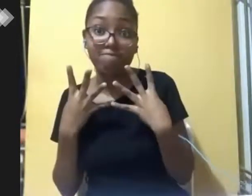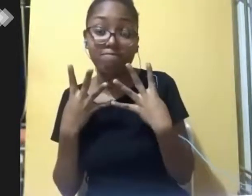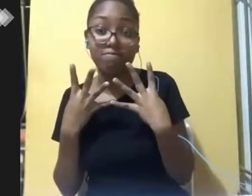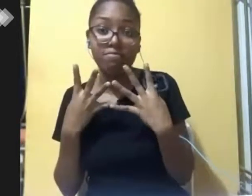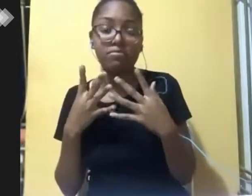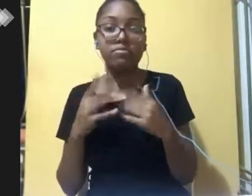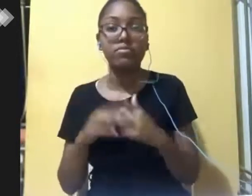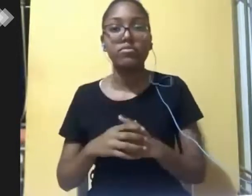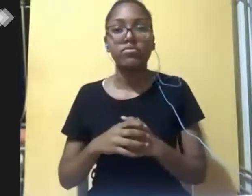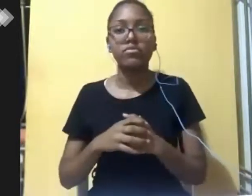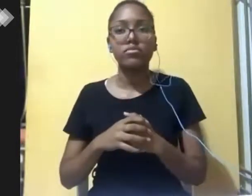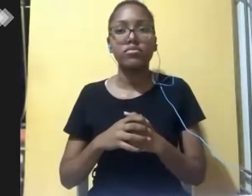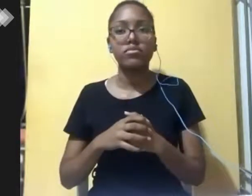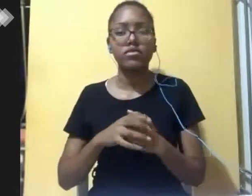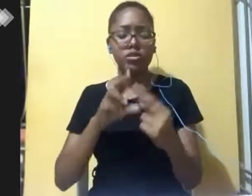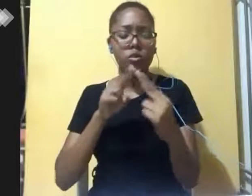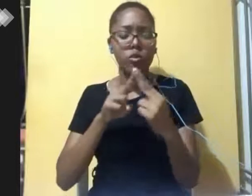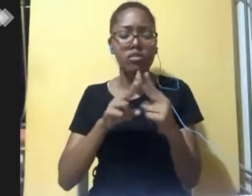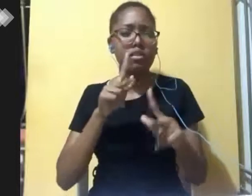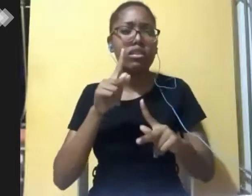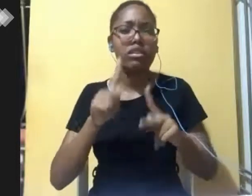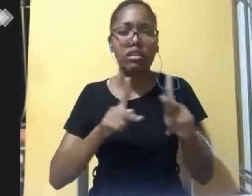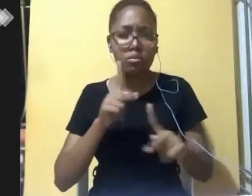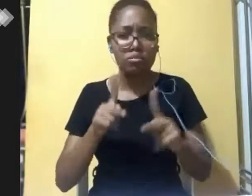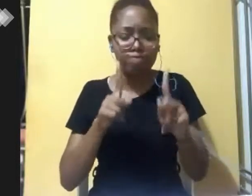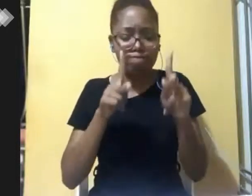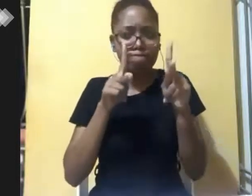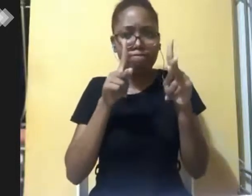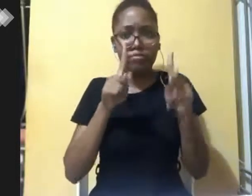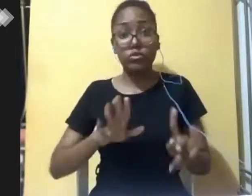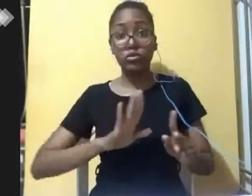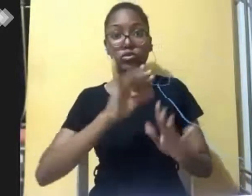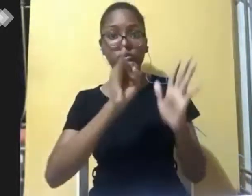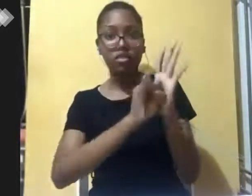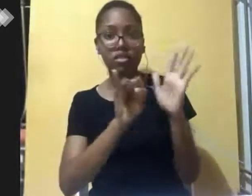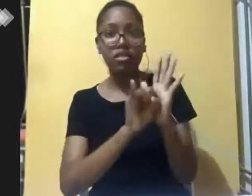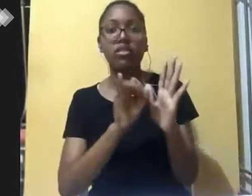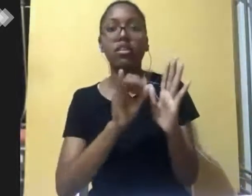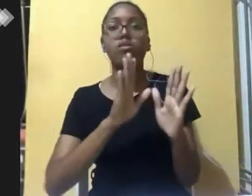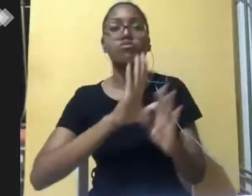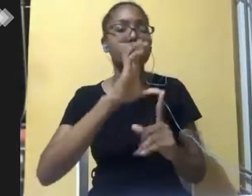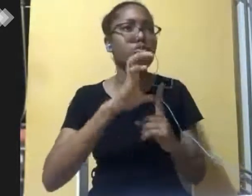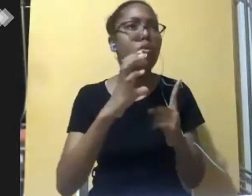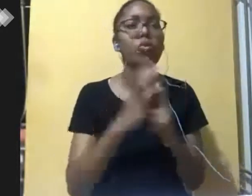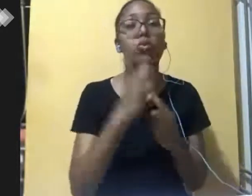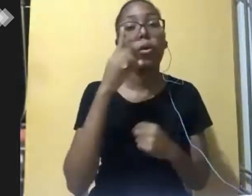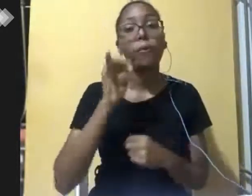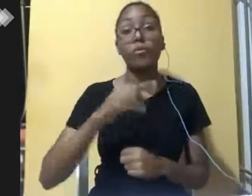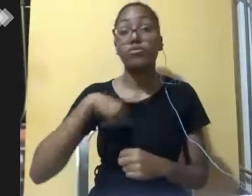como les mencionaba, por eso hablábamos de esa cultura y de quiénes eran, la sordera, esos conceptos los vimos